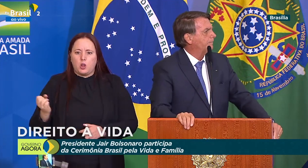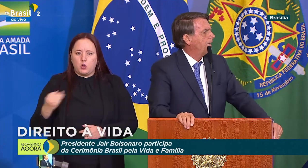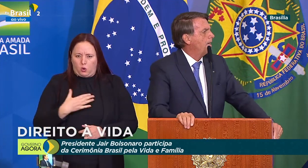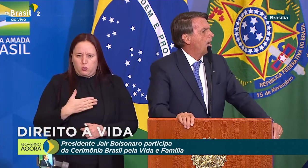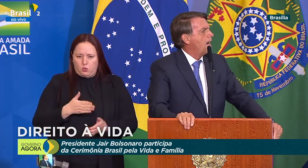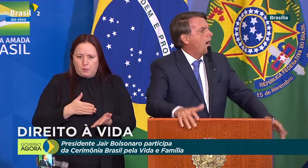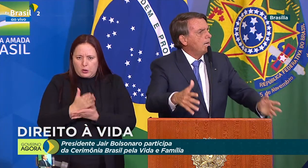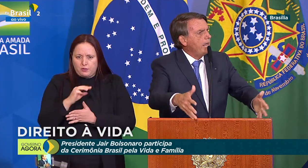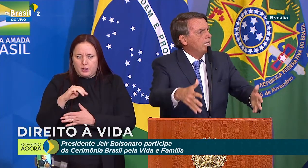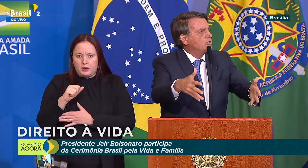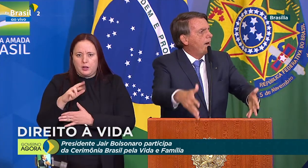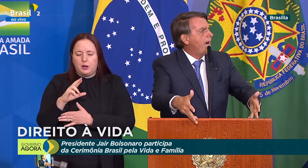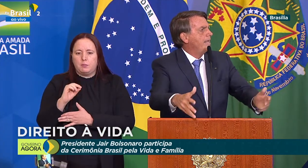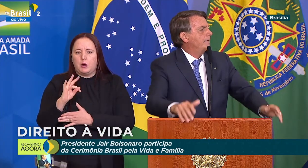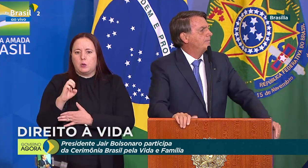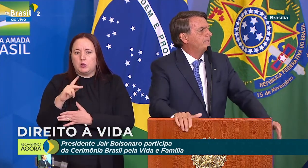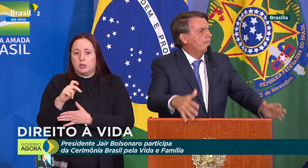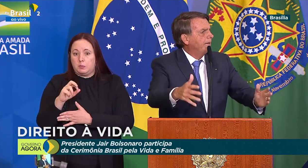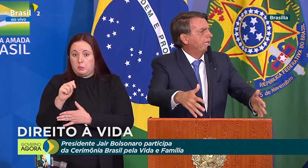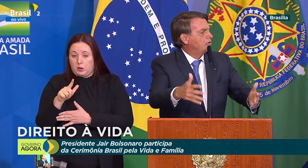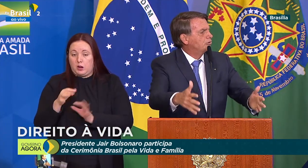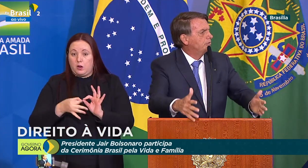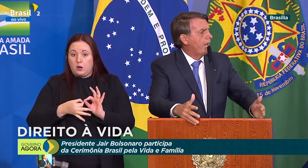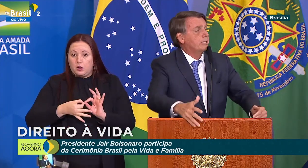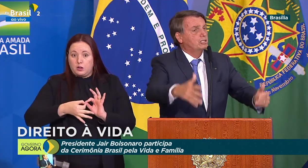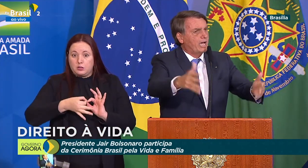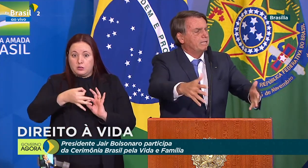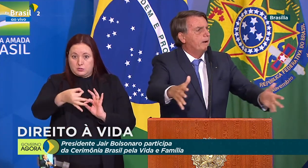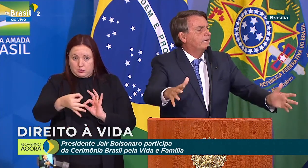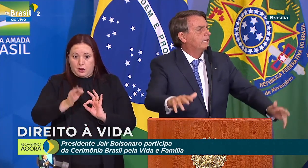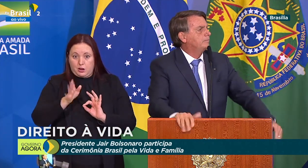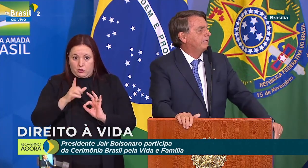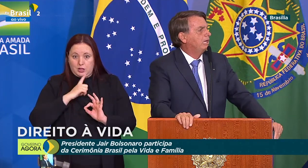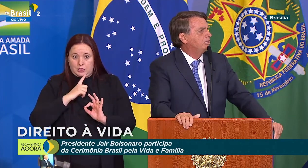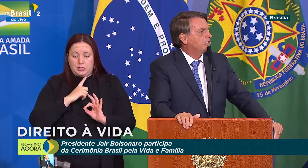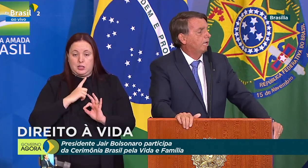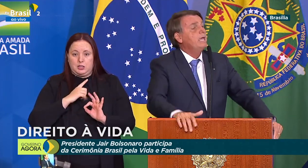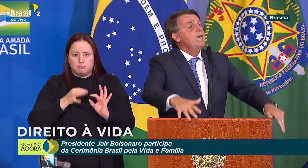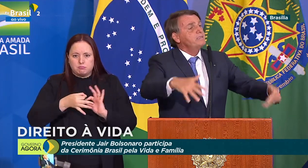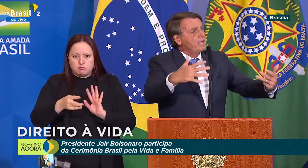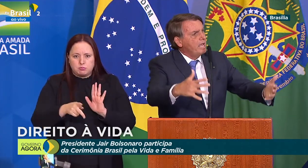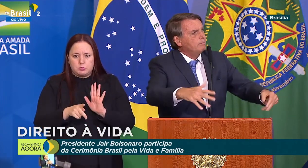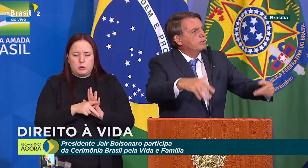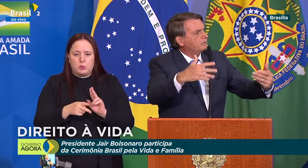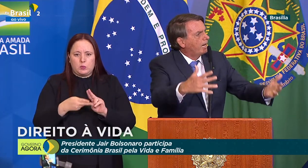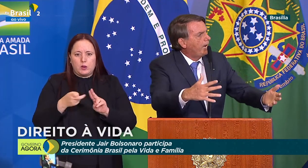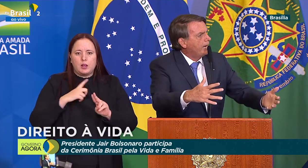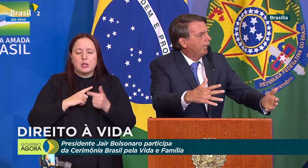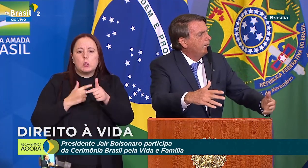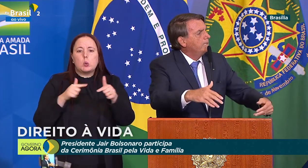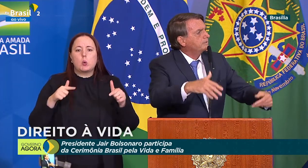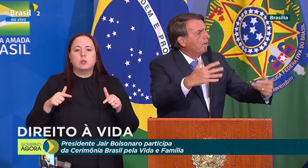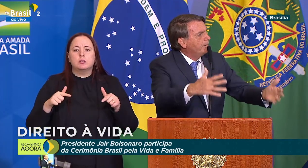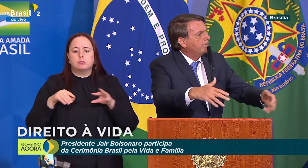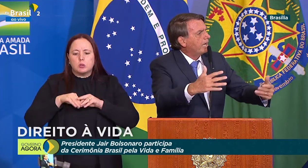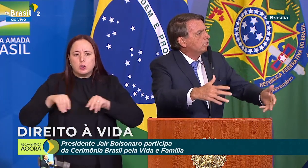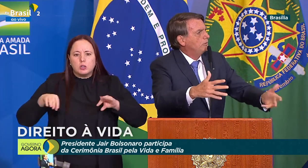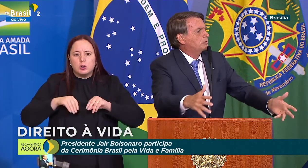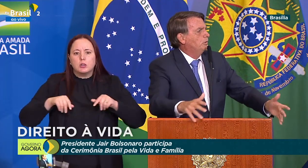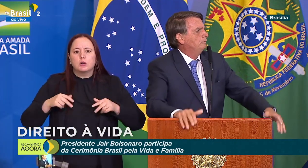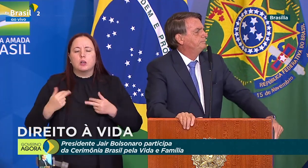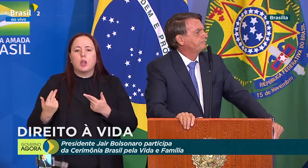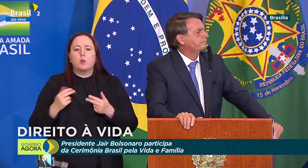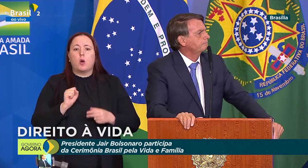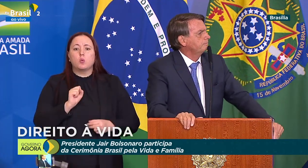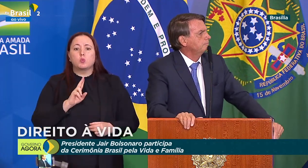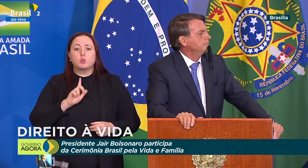for aprovado além de uma área tamanho da região Sudeste já demarcadas como indígenas teremos outra Olha tua